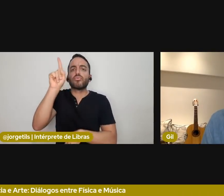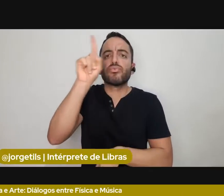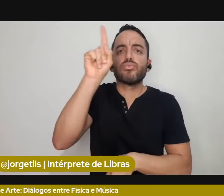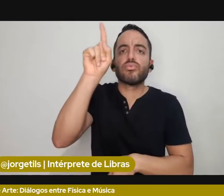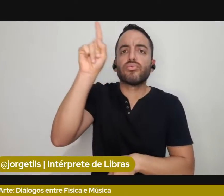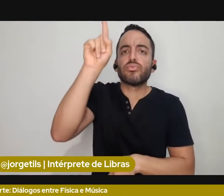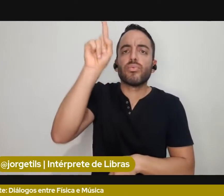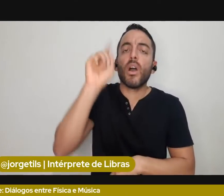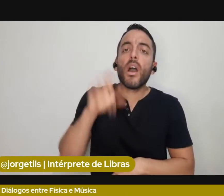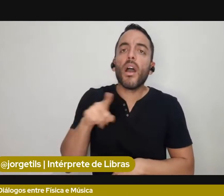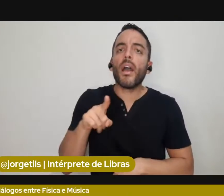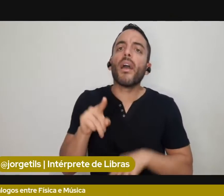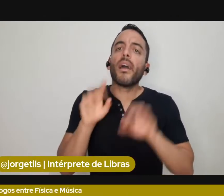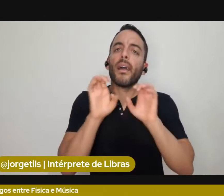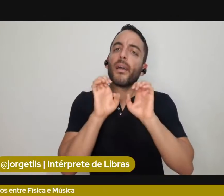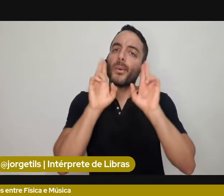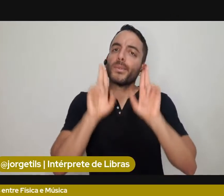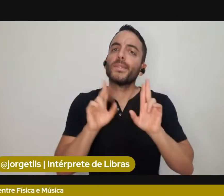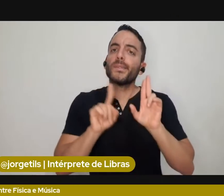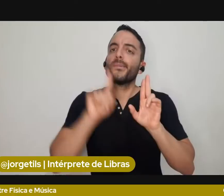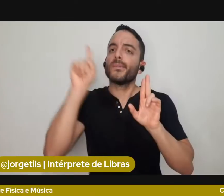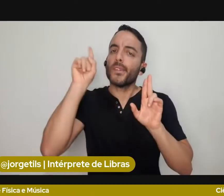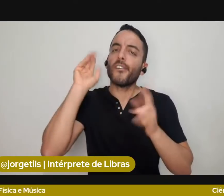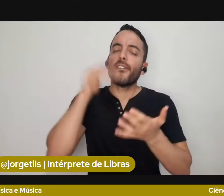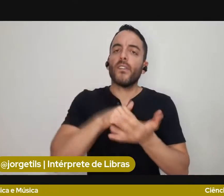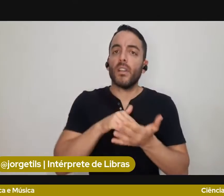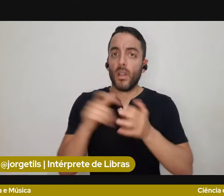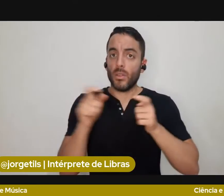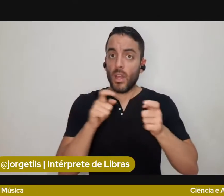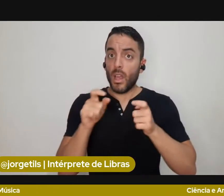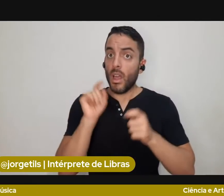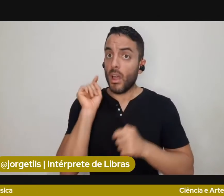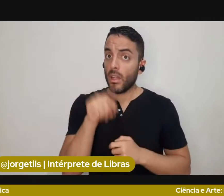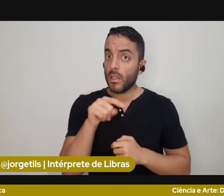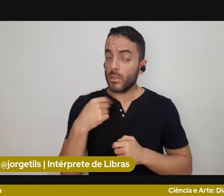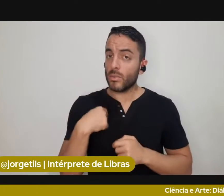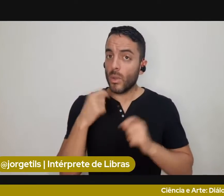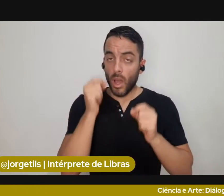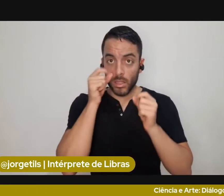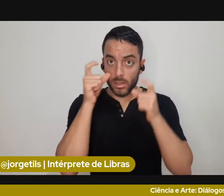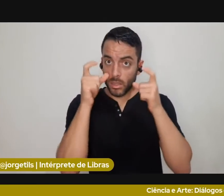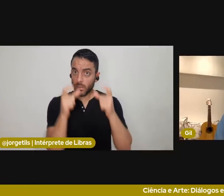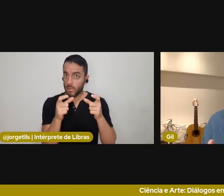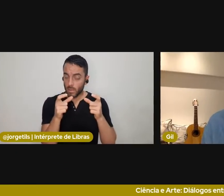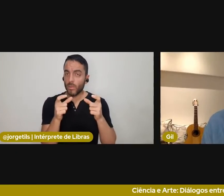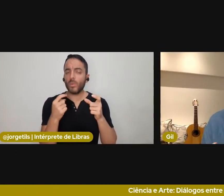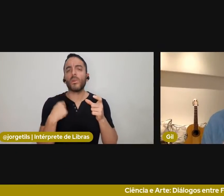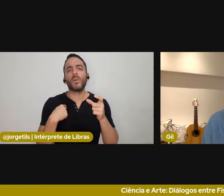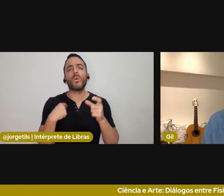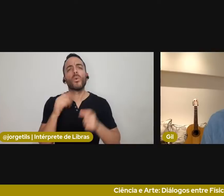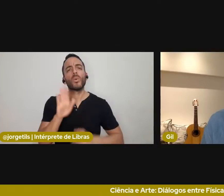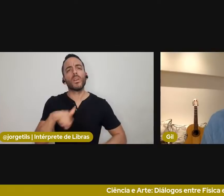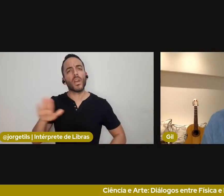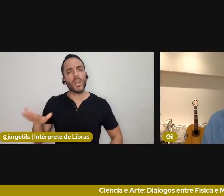guerra. Enfim, tudo isso me chamava muita atenção. Como criança curiosa ali,